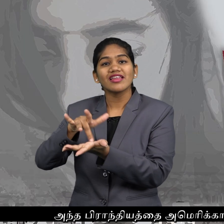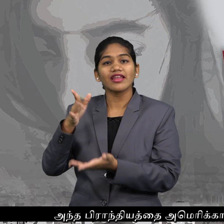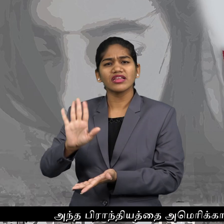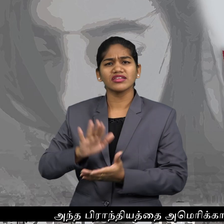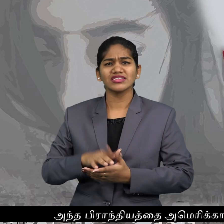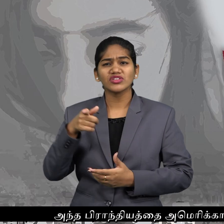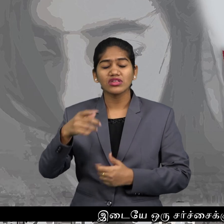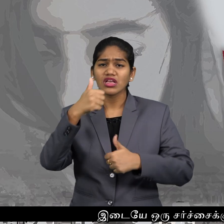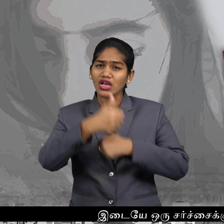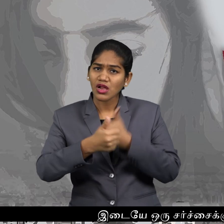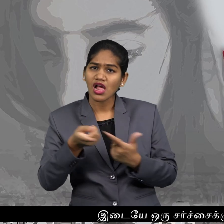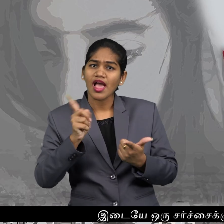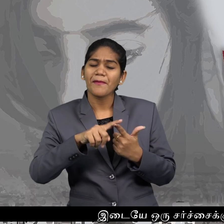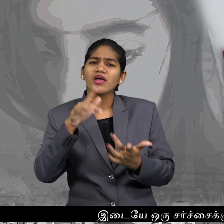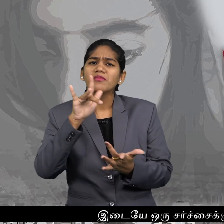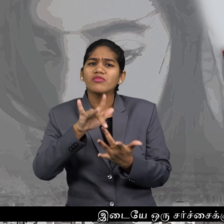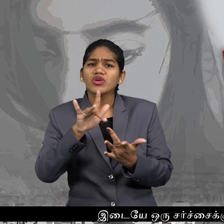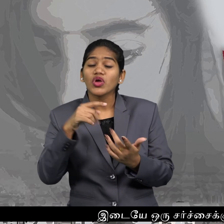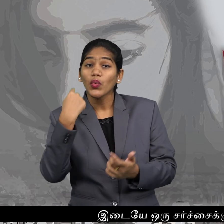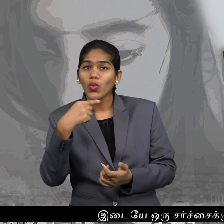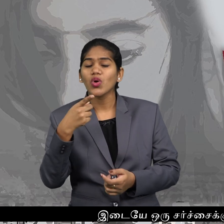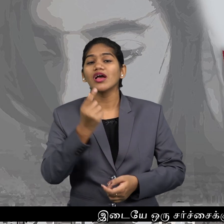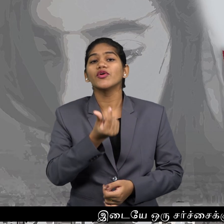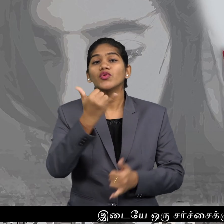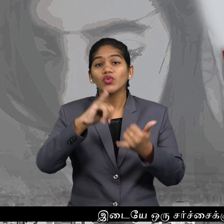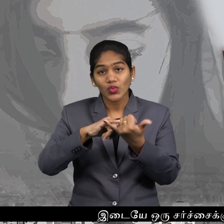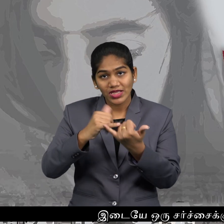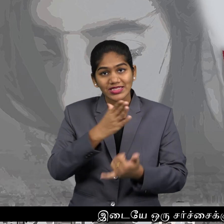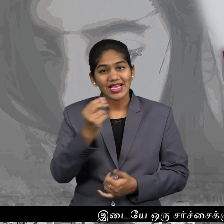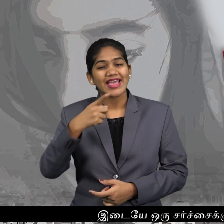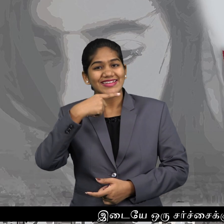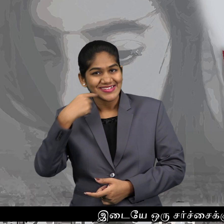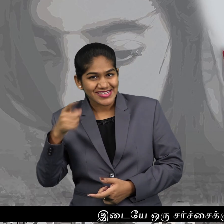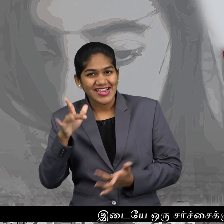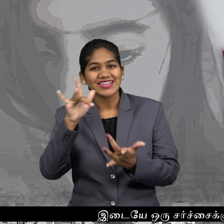சோவியத் ஒன்றியத்திற்கும் இடையே ஒரு சர்ச்சைக்குரிய புள்ளியாக மாறியது.